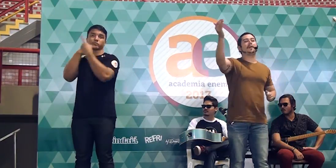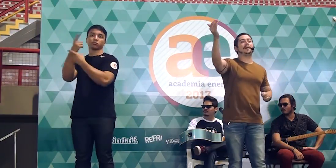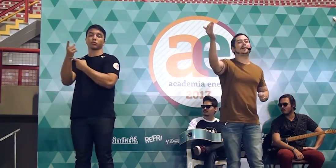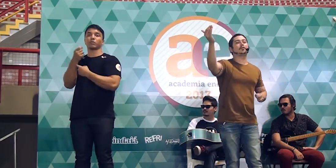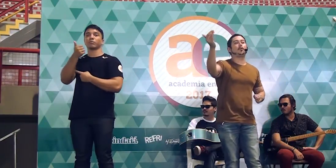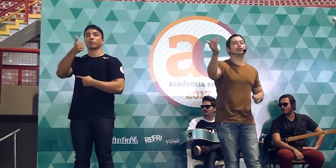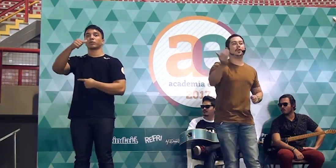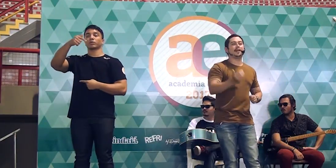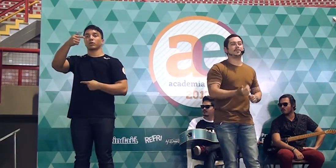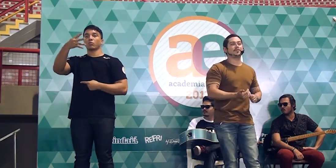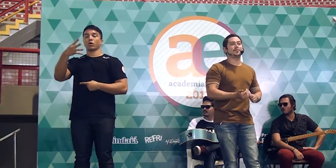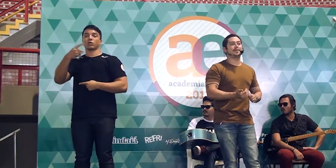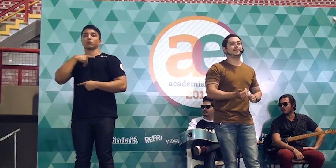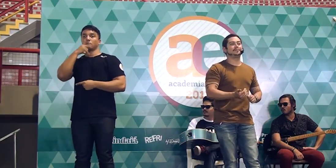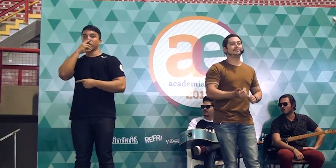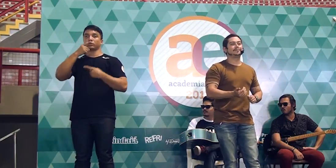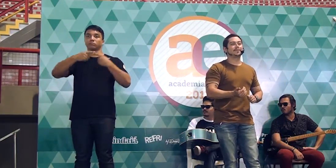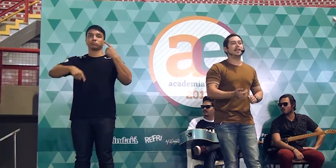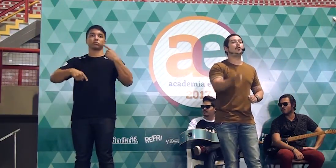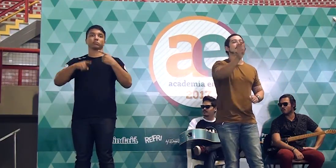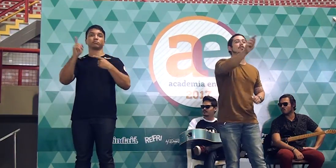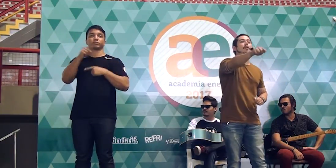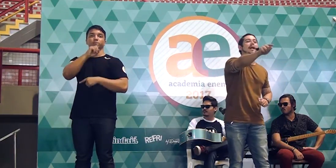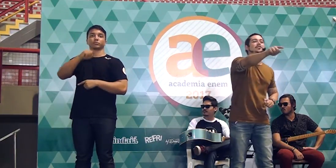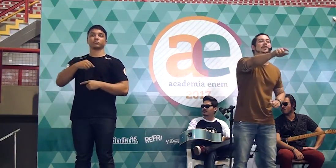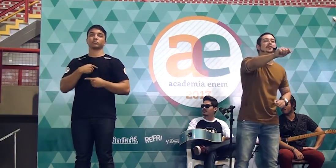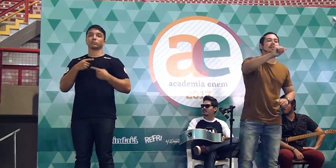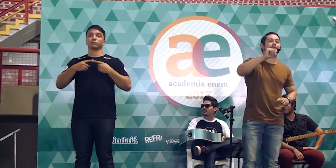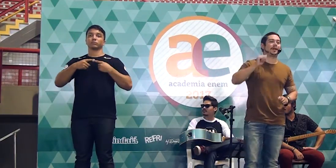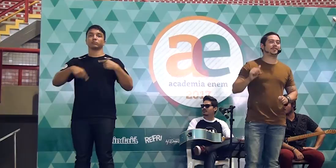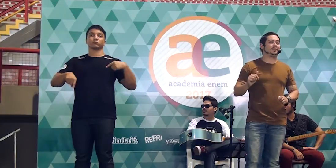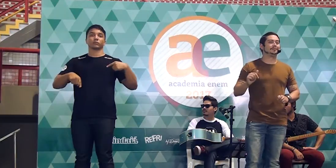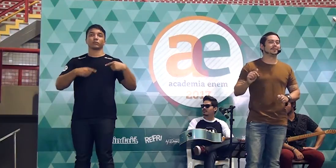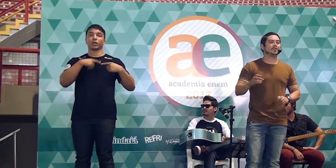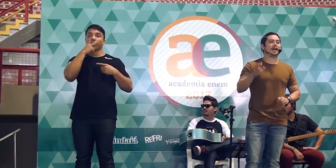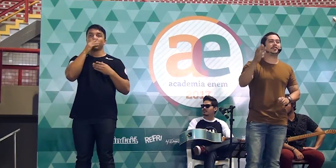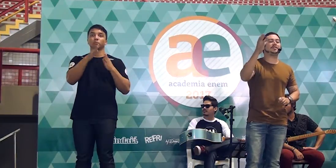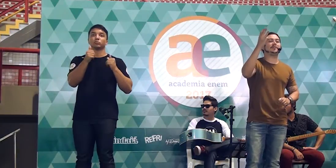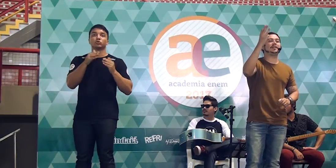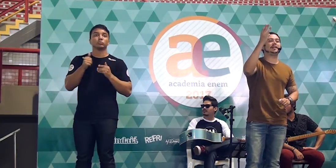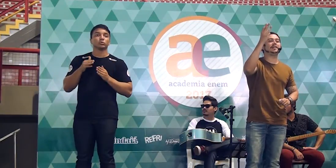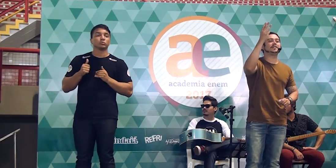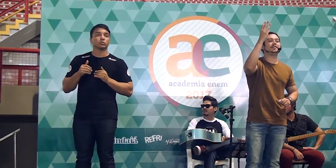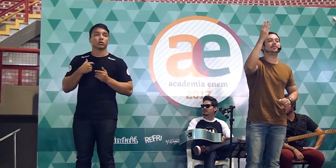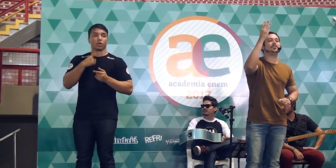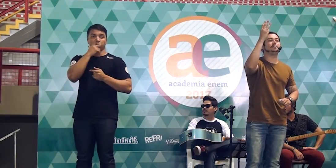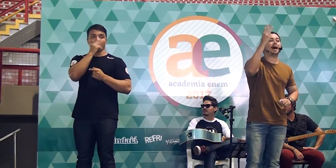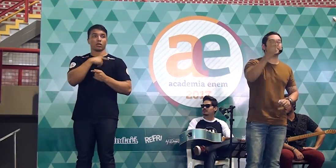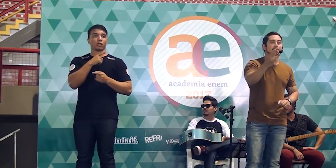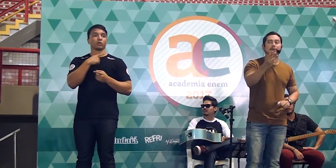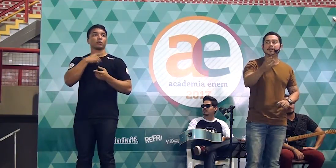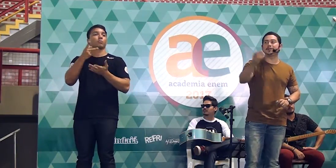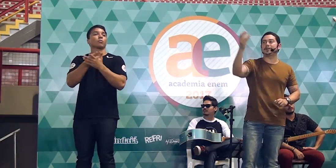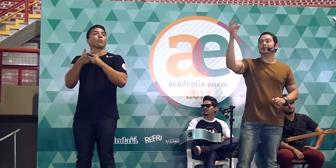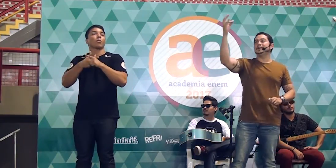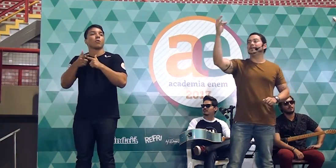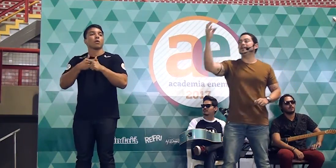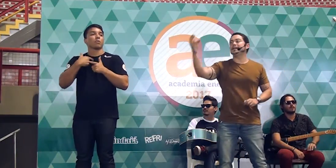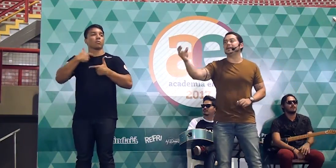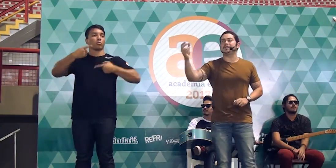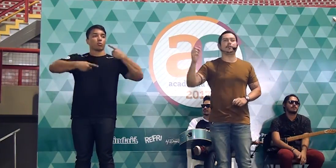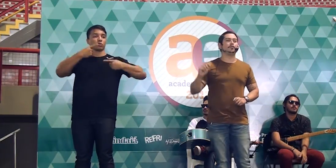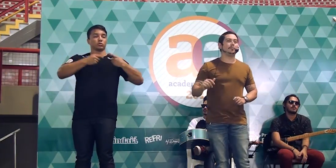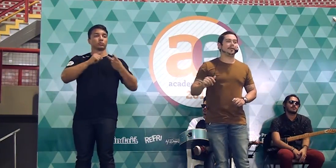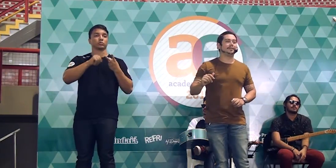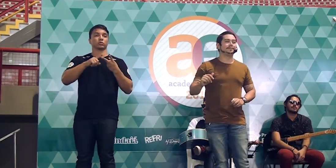o governo americano cortou relações com o Brasil. E começou a cobrar a dívida do Brasil. A gente estava em crise de imagem política